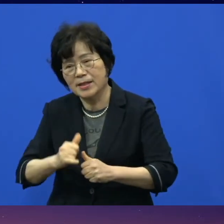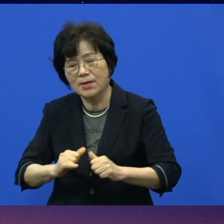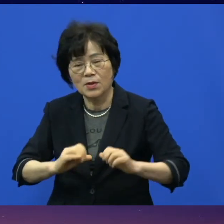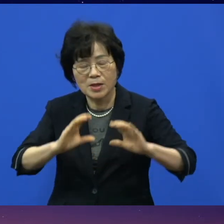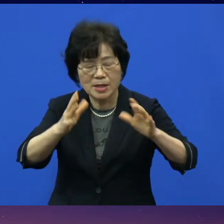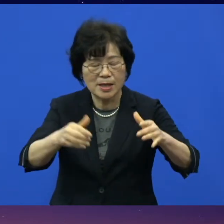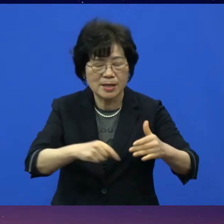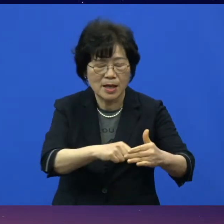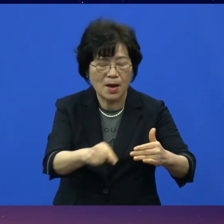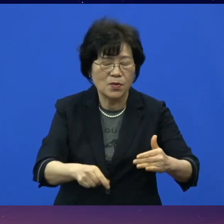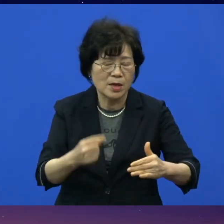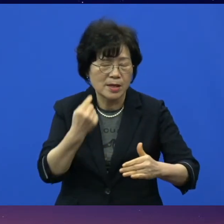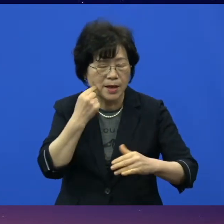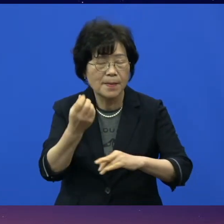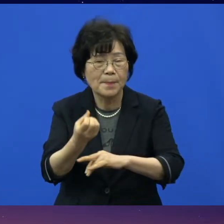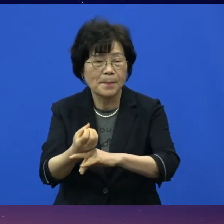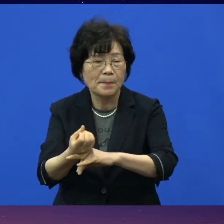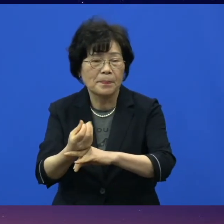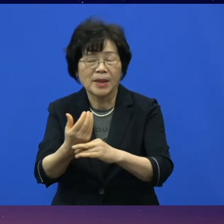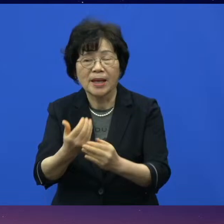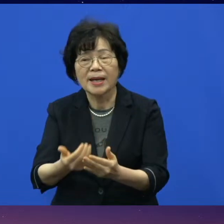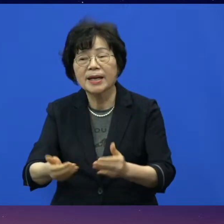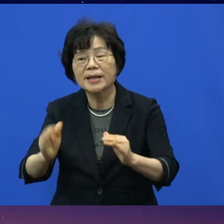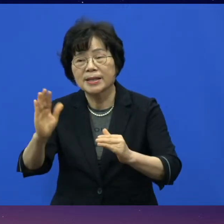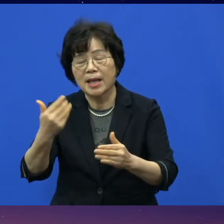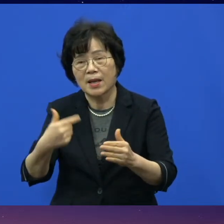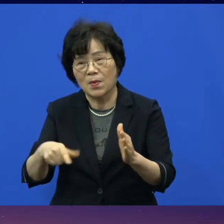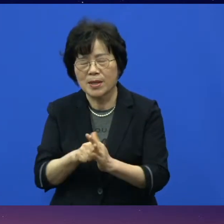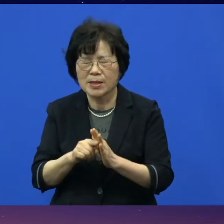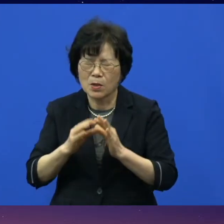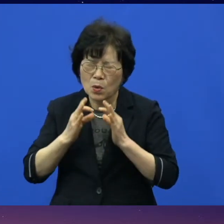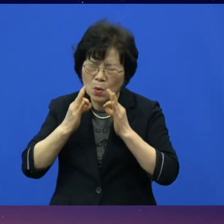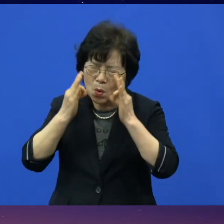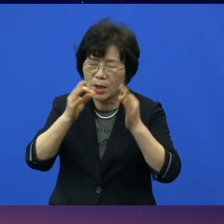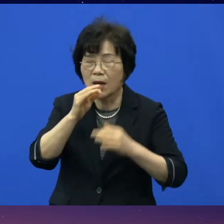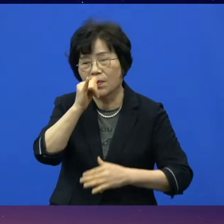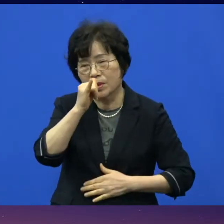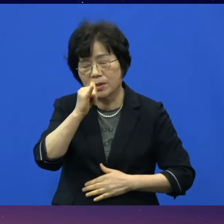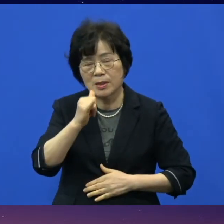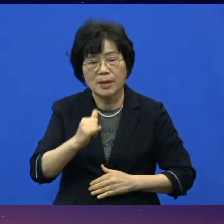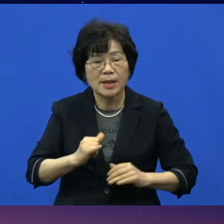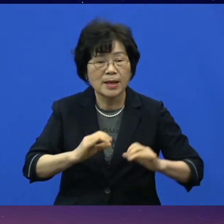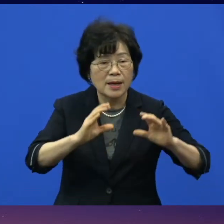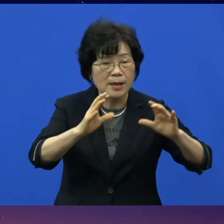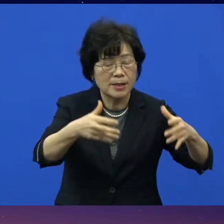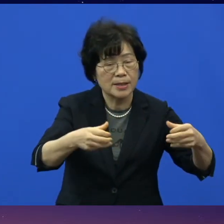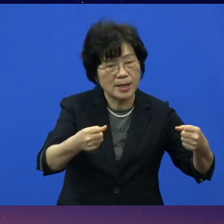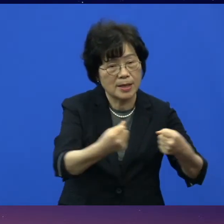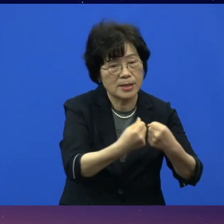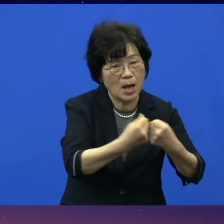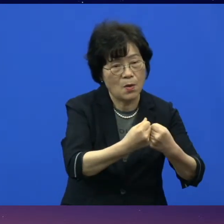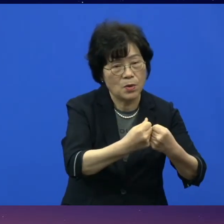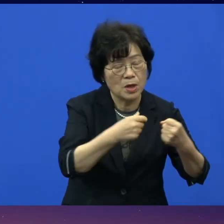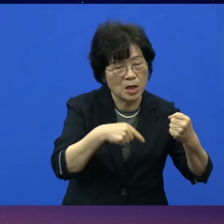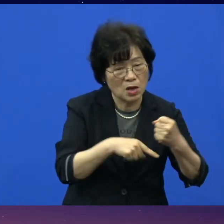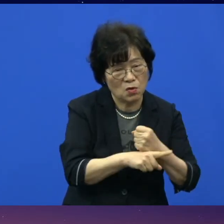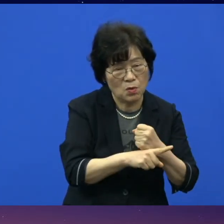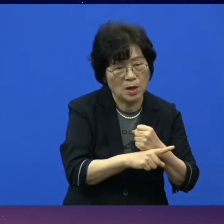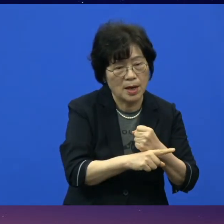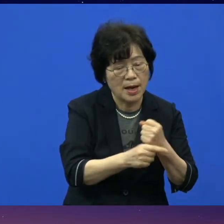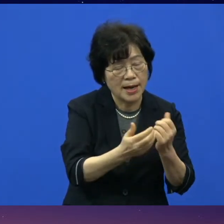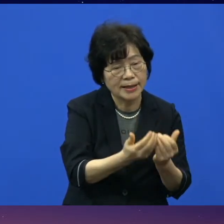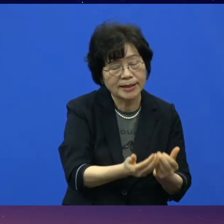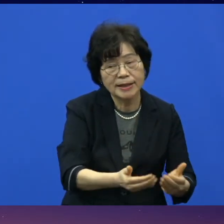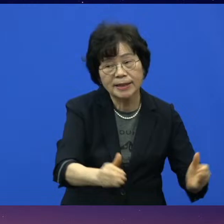거예요. 그래서 이기기 위해서 전력 질주를 합니다. 세상이 싸움판인 이유가 여기에 있는 거죠. 그릇